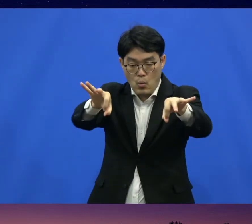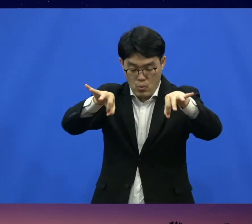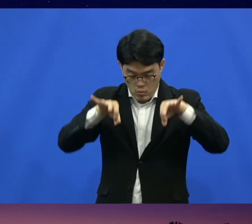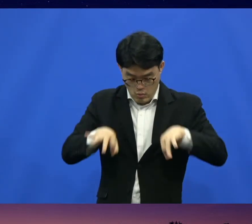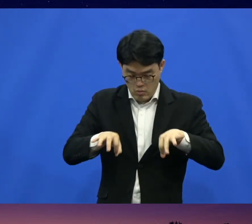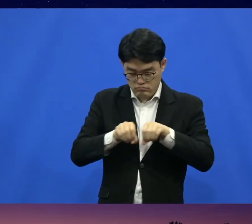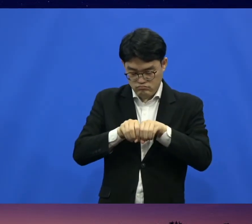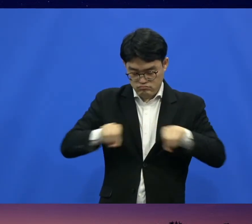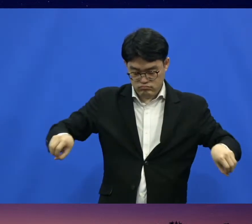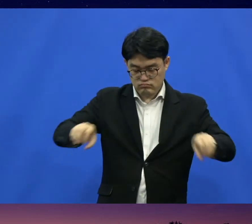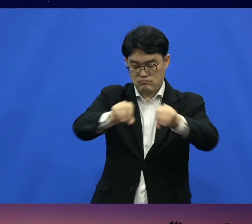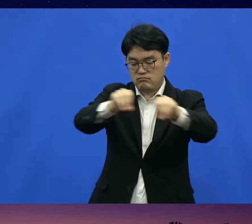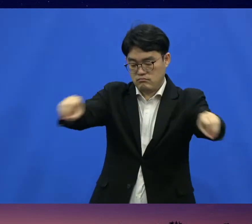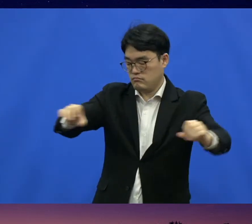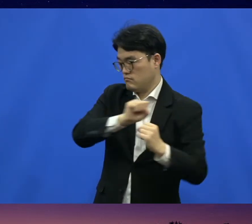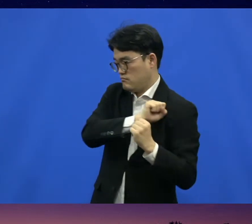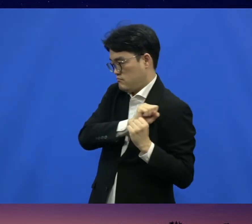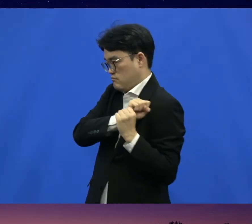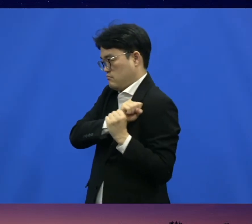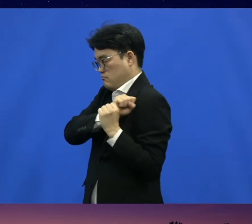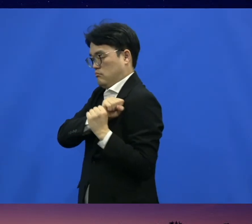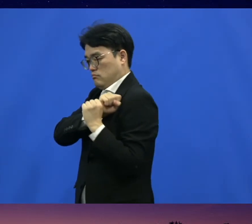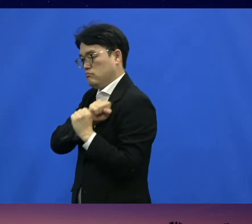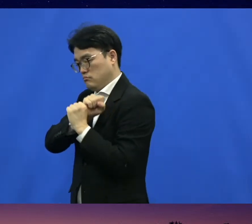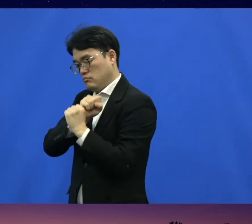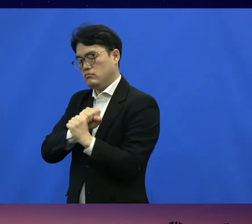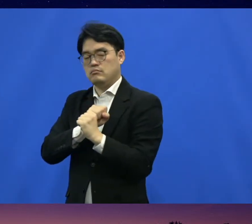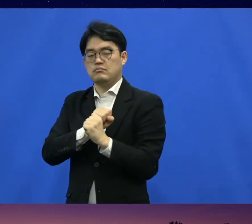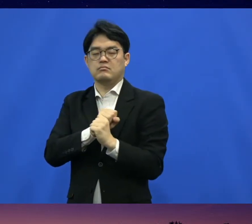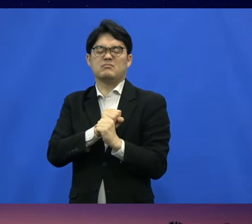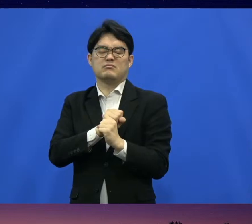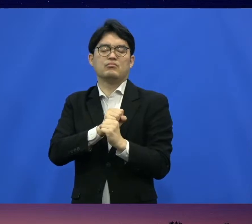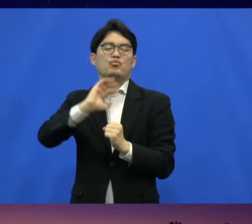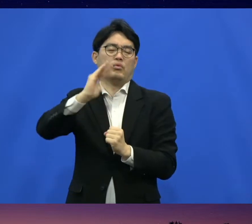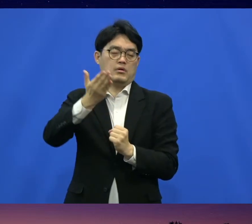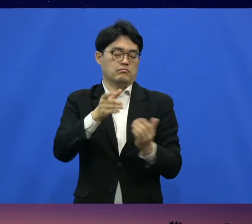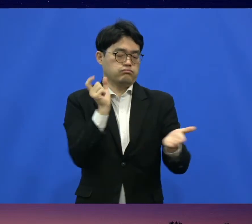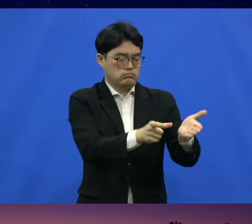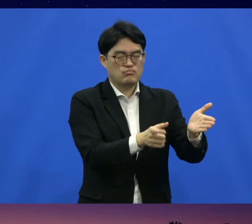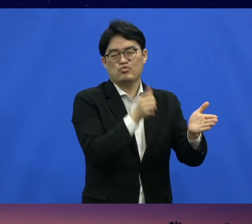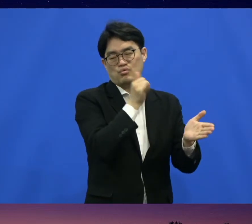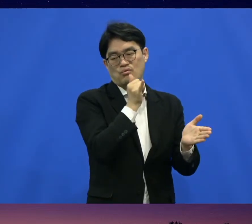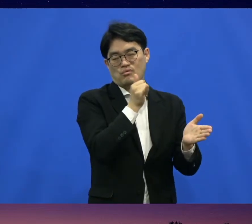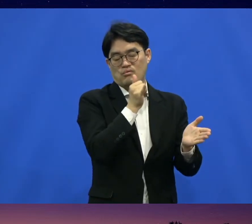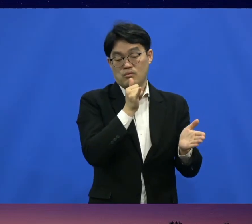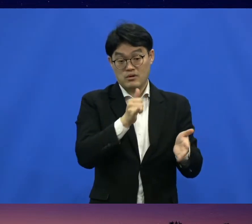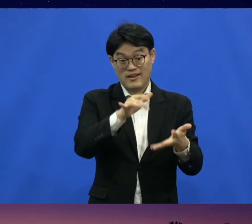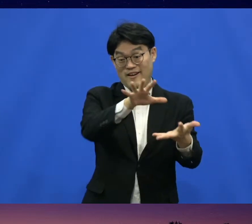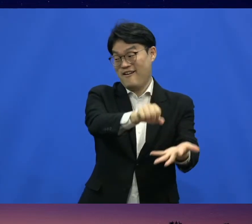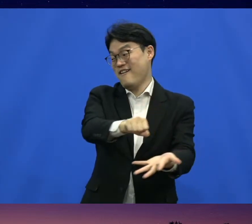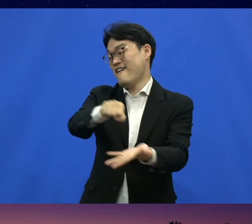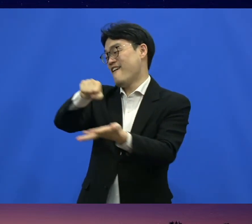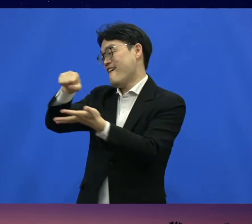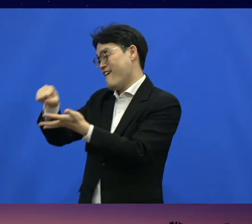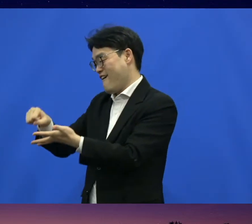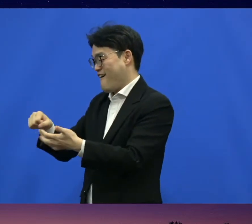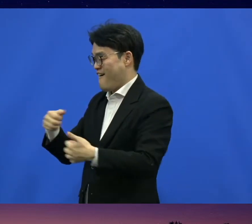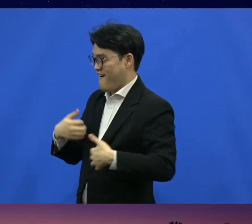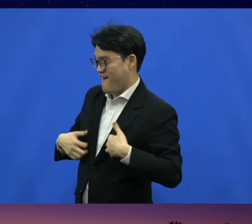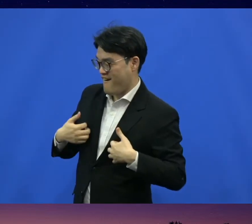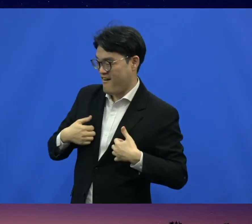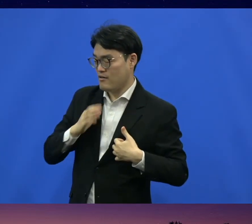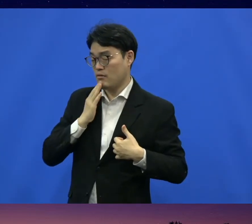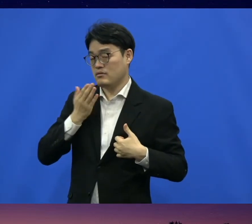그러니까 법궤를 옮겨오고자 하는 목적과 동기는 좋았는데 그 자체 옮기는 걸